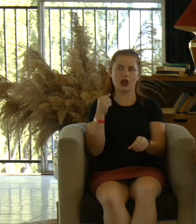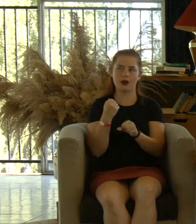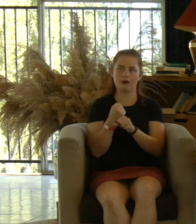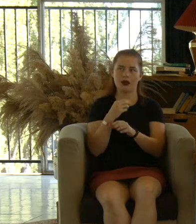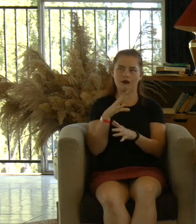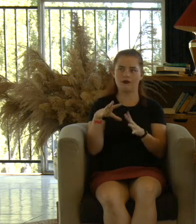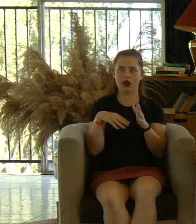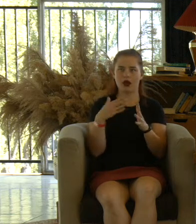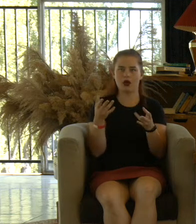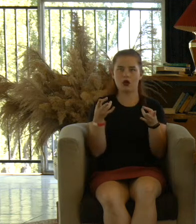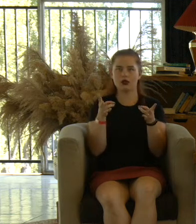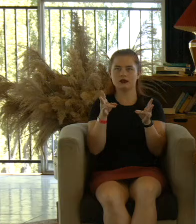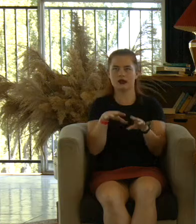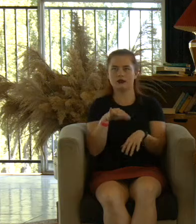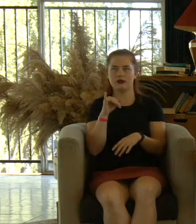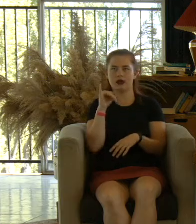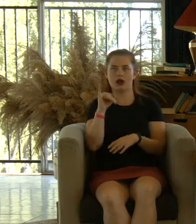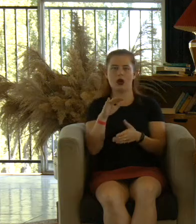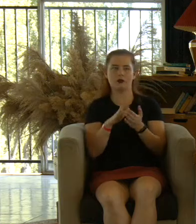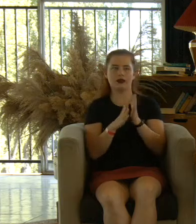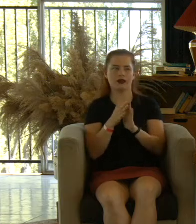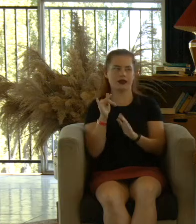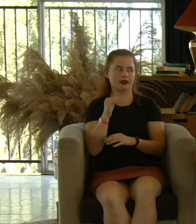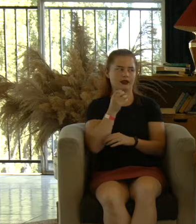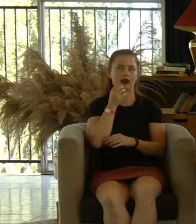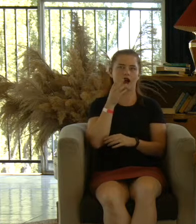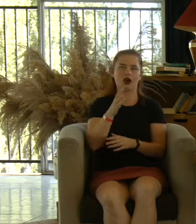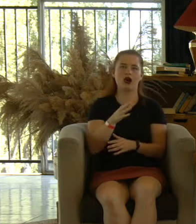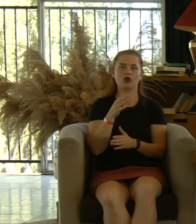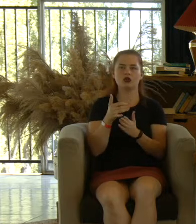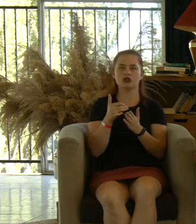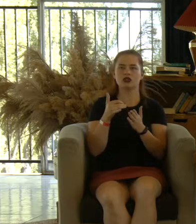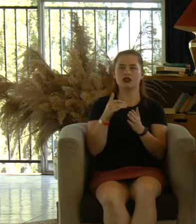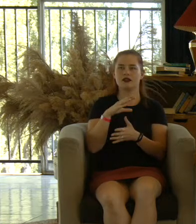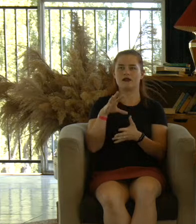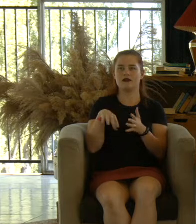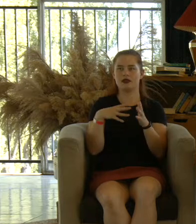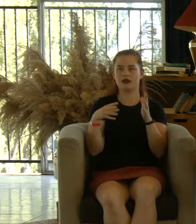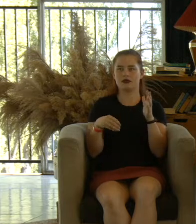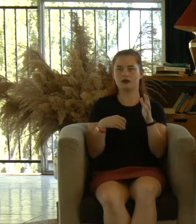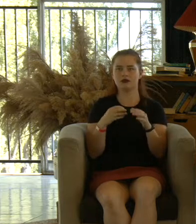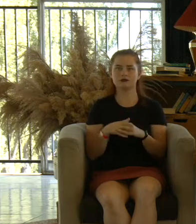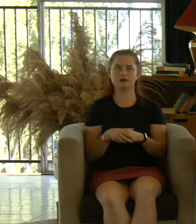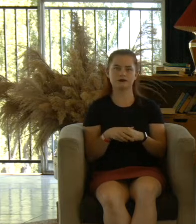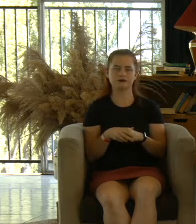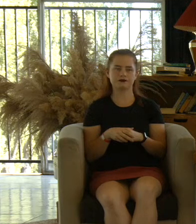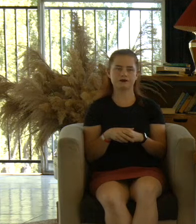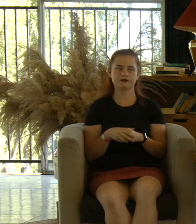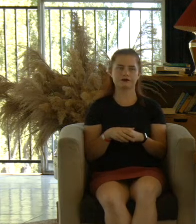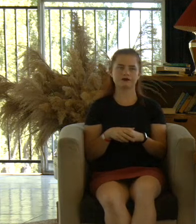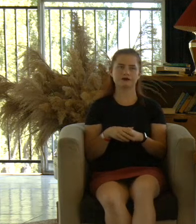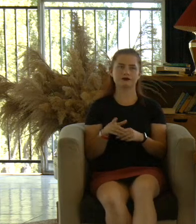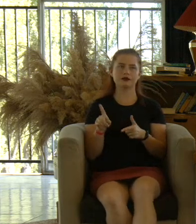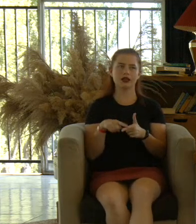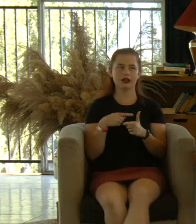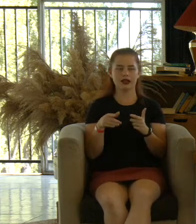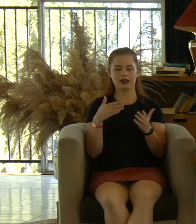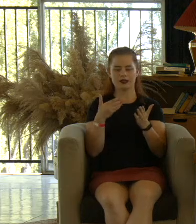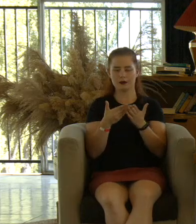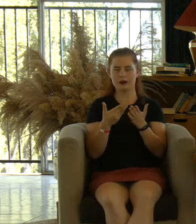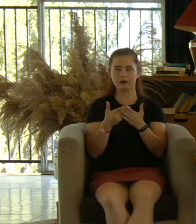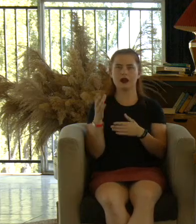который заброшен, сгнил и в плохом состоянии, и хорошим виноградником, над которым трудились руками, но не химией. Или, например,